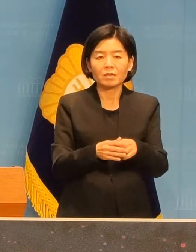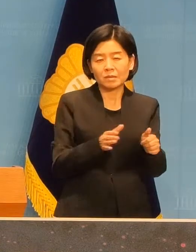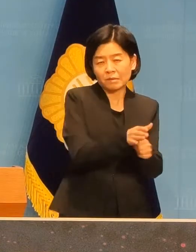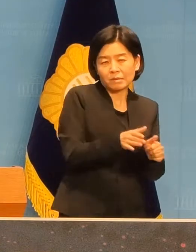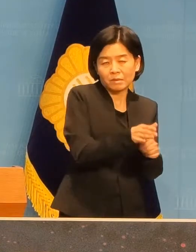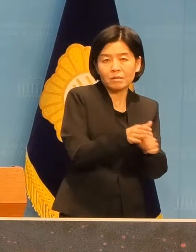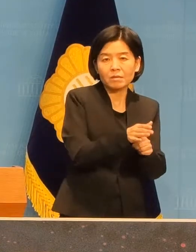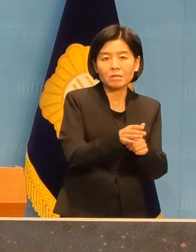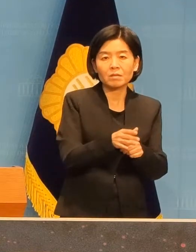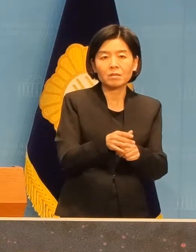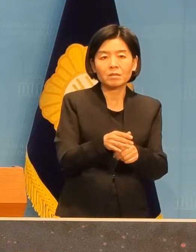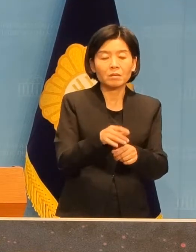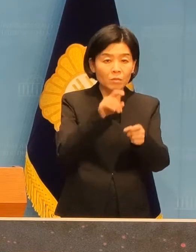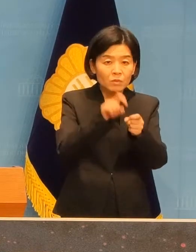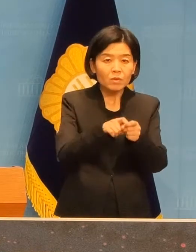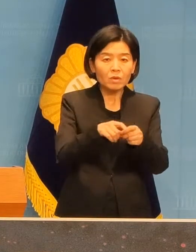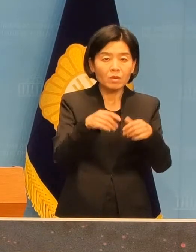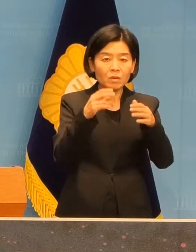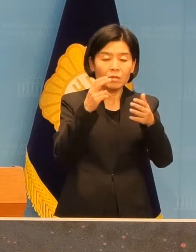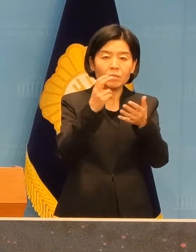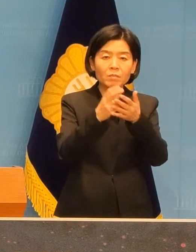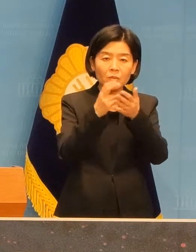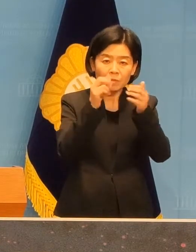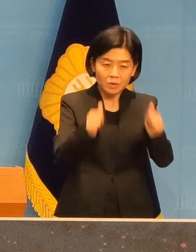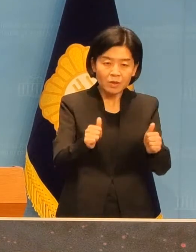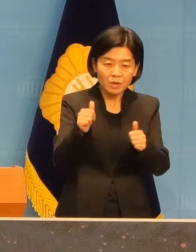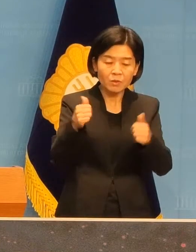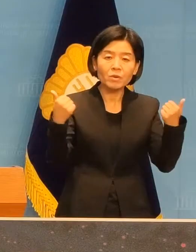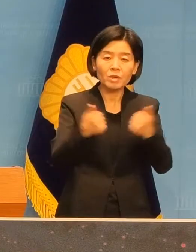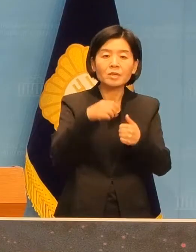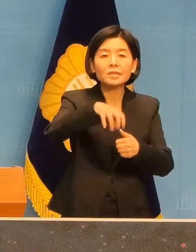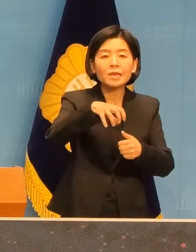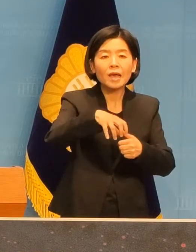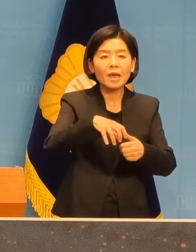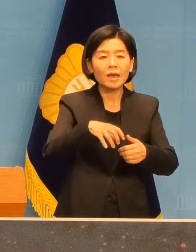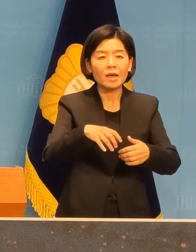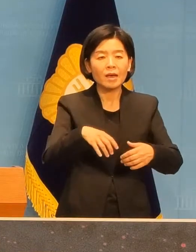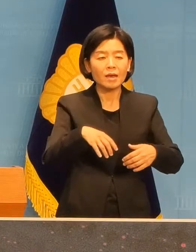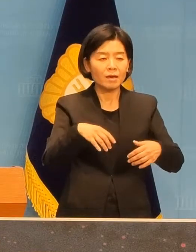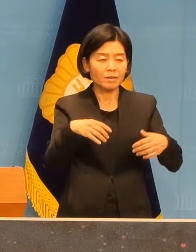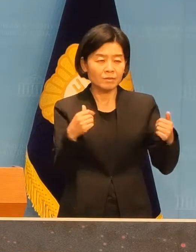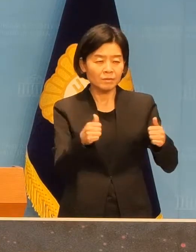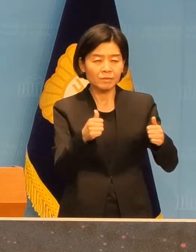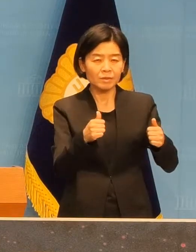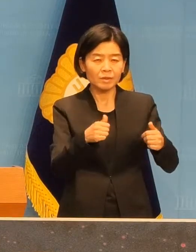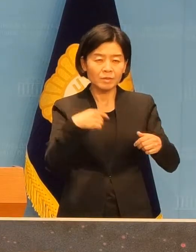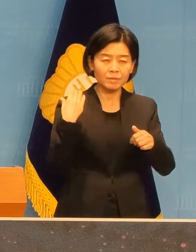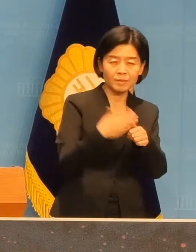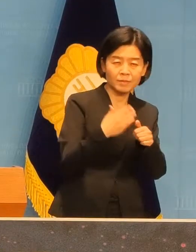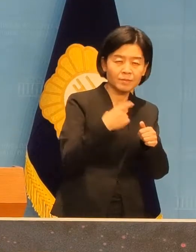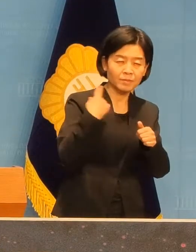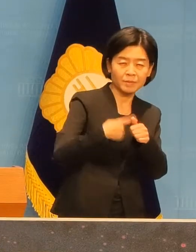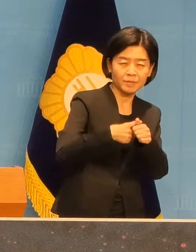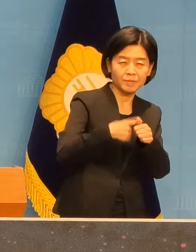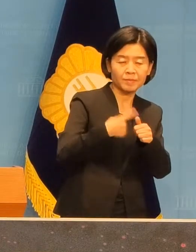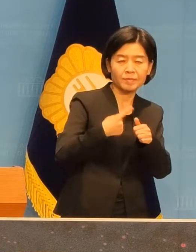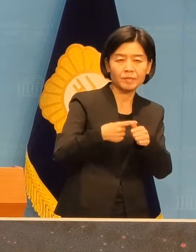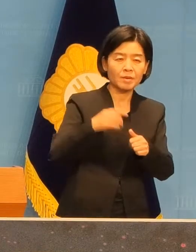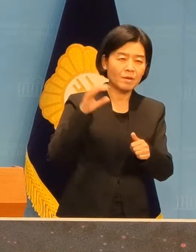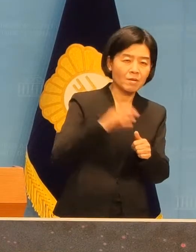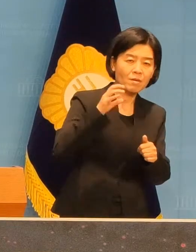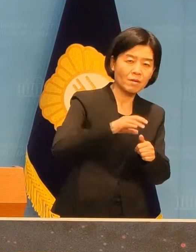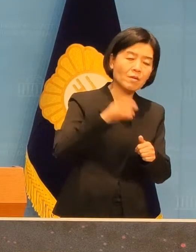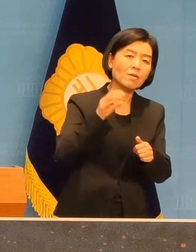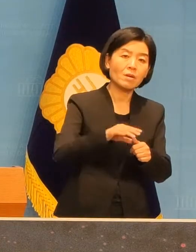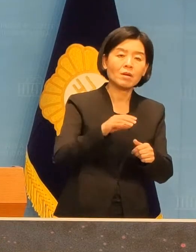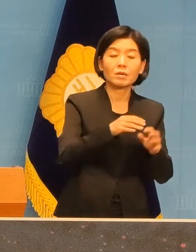법사위 회의장을 인민재판장으로 만들어 집단적인 멸시, 비난, 그리고 호통이 계속되었다는